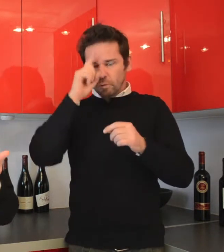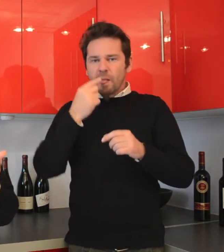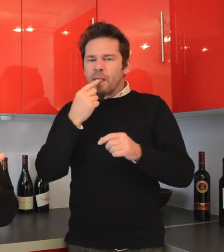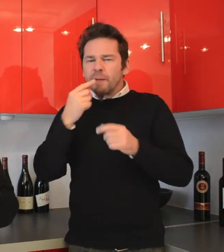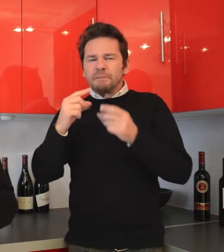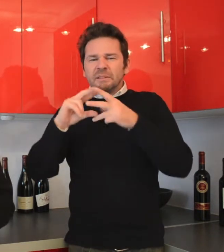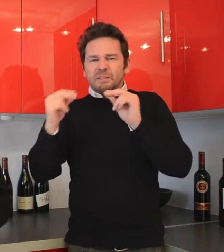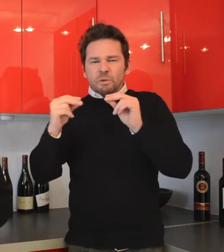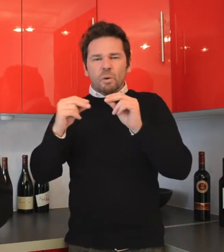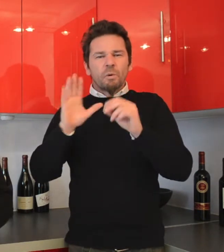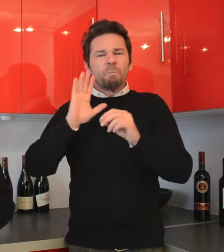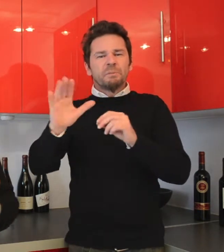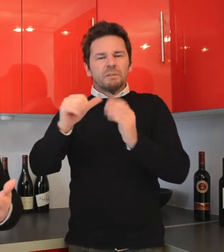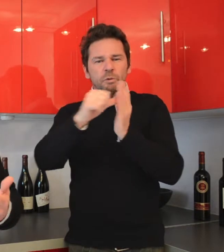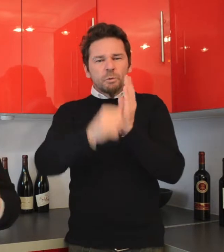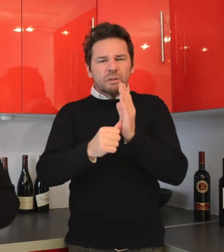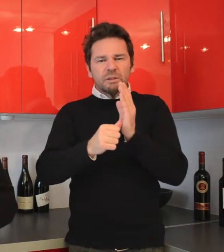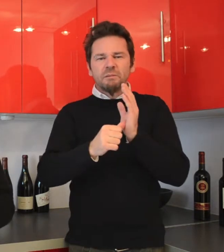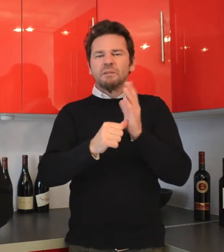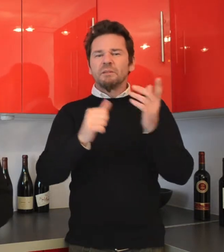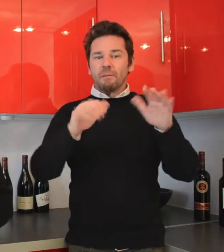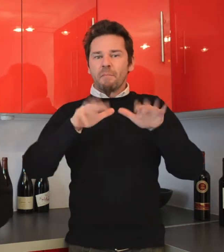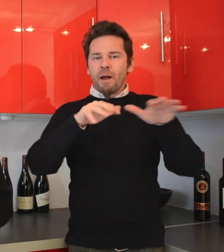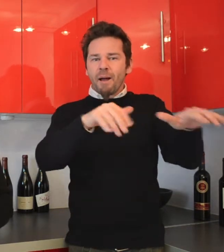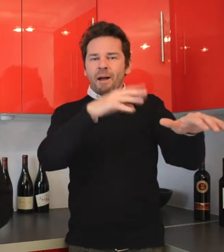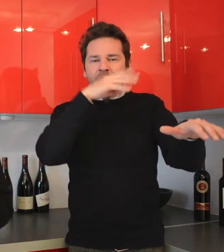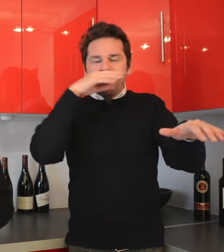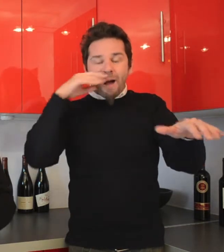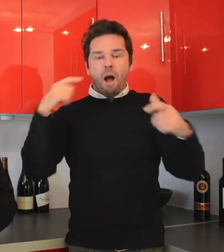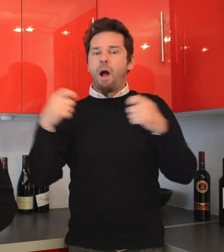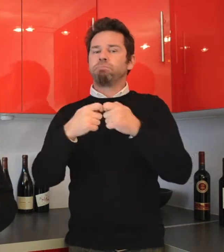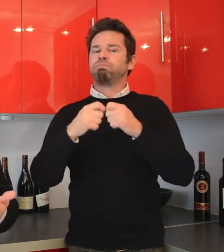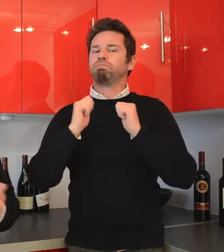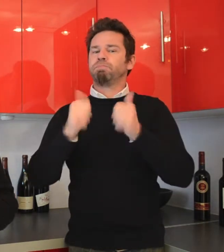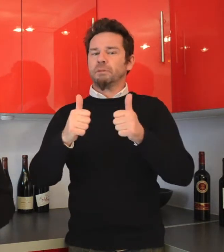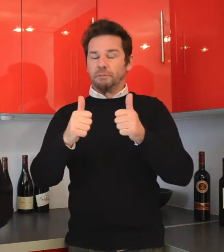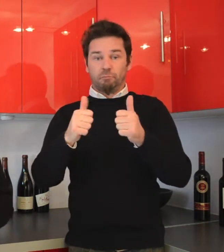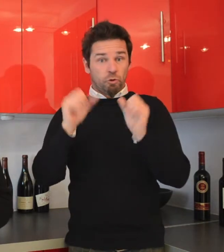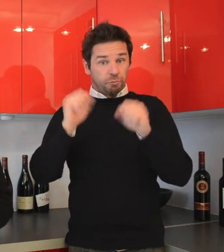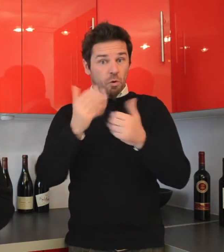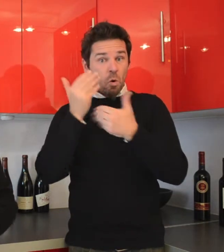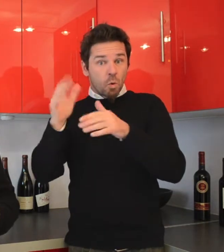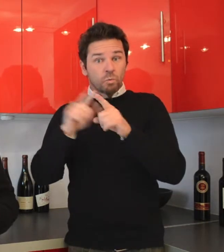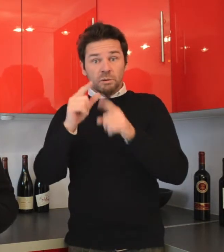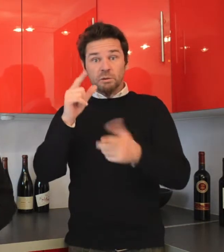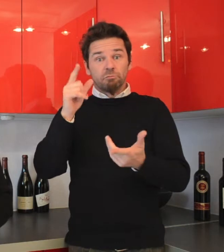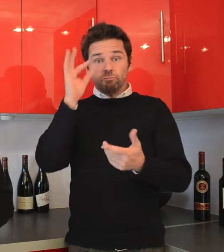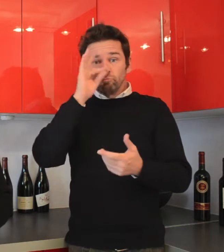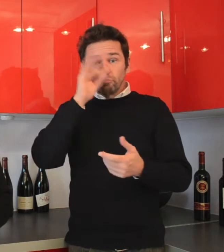côté iodé des huîtres, ça se passera très bien. Et sinon je peux aussi l'imaginer sur un fromage de chèvre, soit un